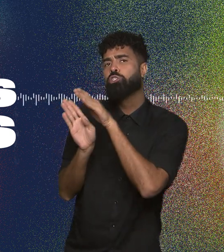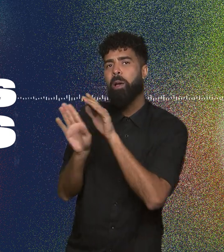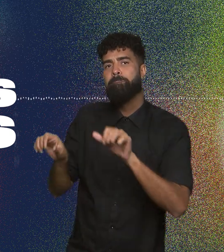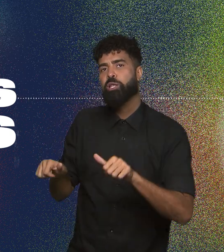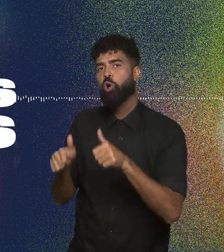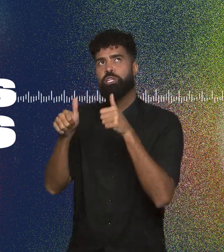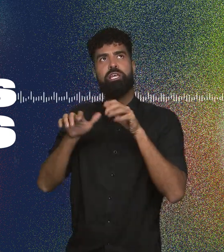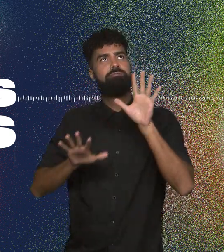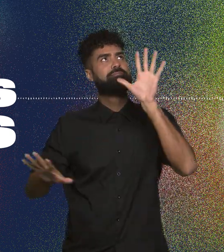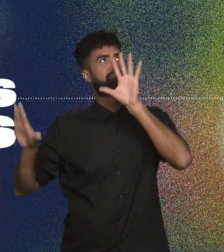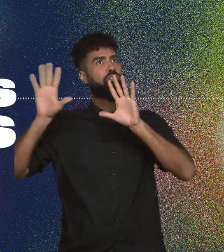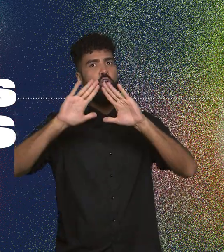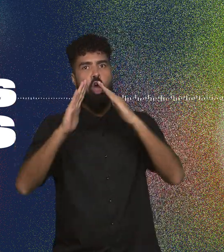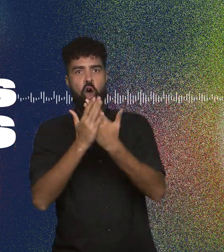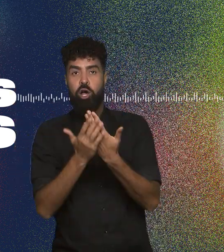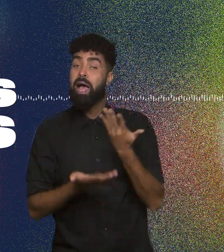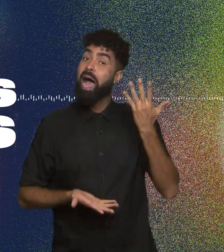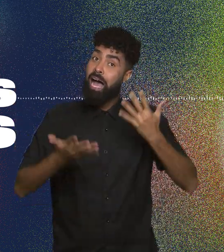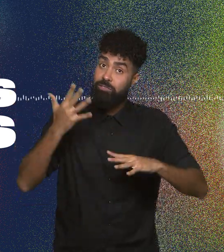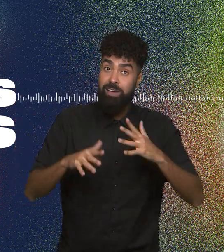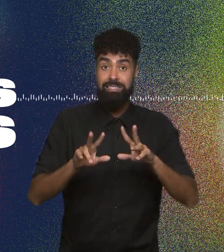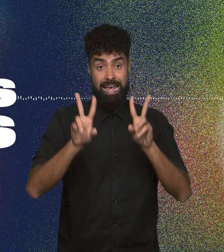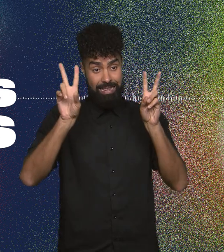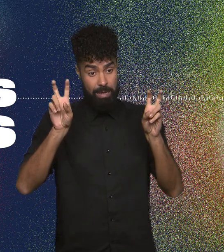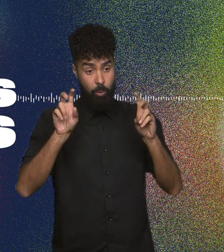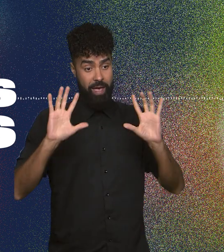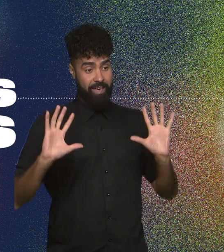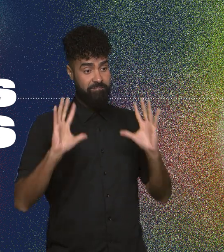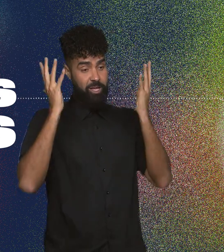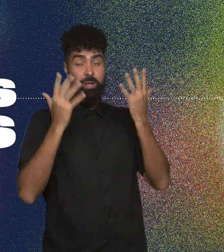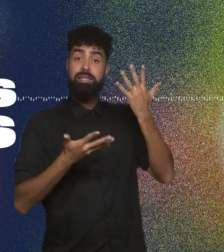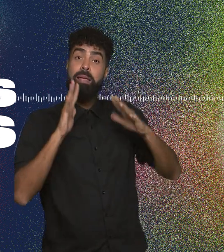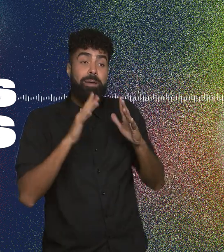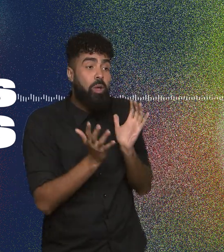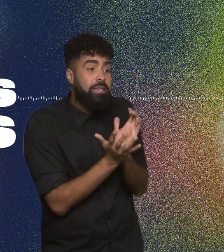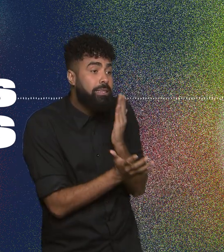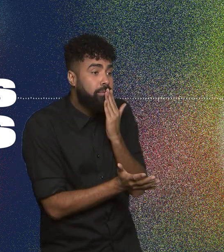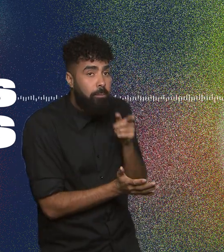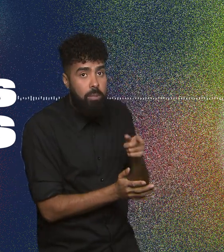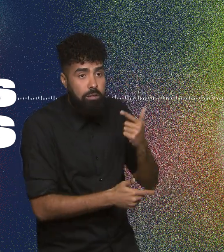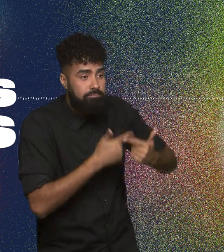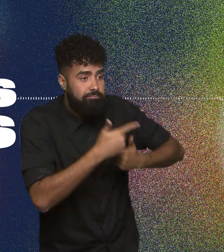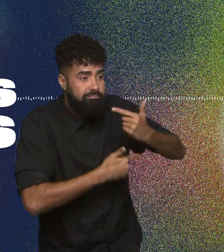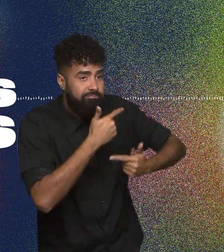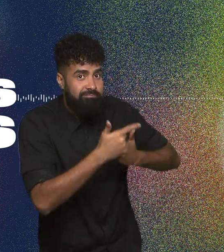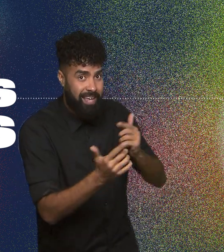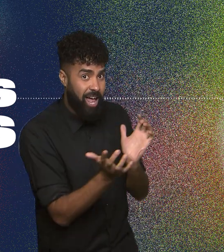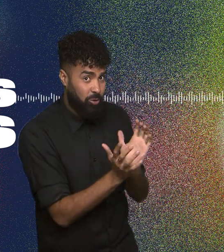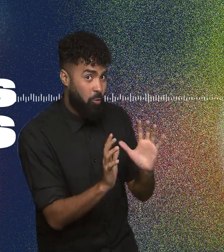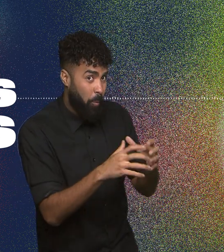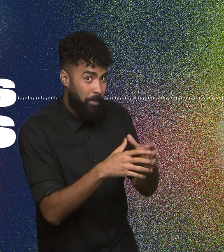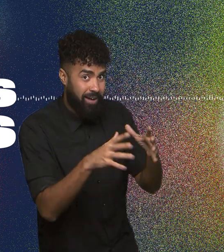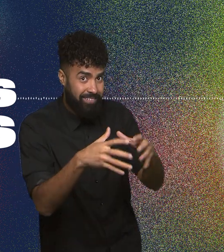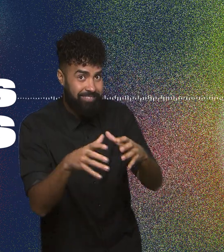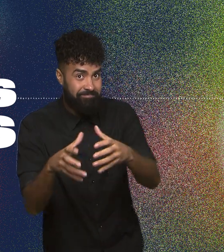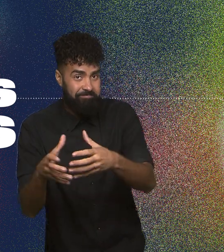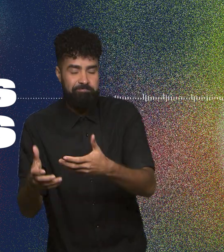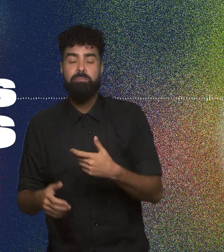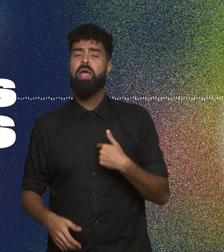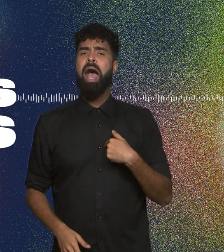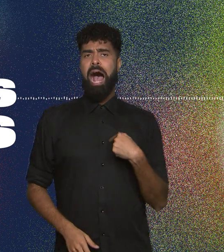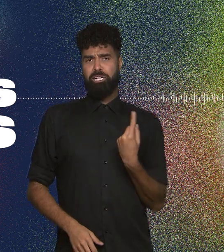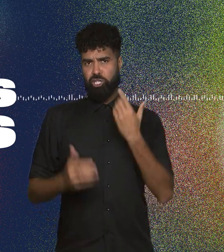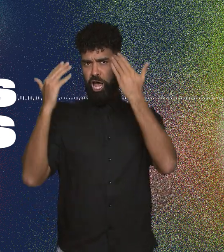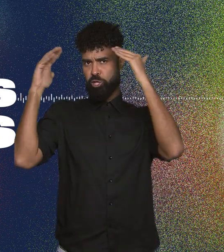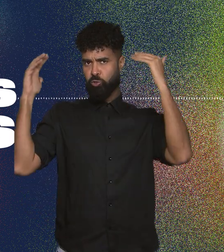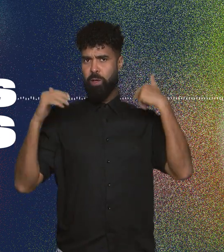temas que envolvem eventos. Então varia muito do engajamento da turma. Mas o que a gente quer com isso é